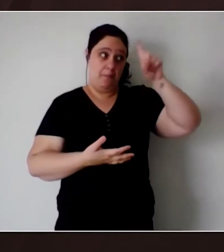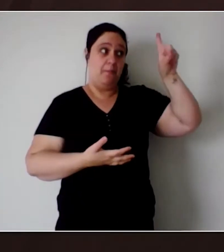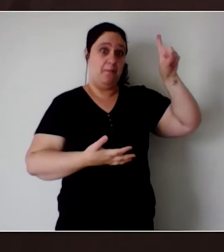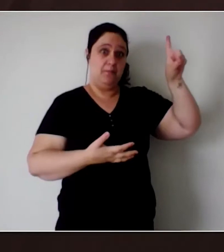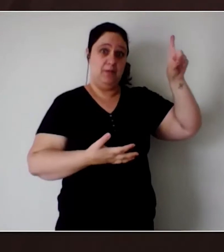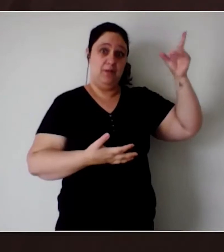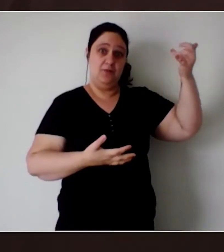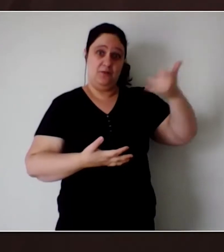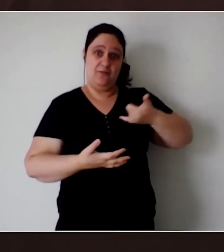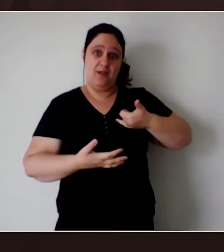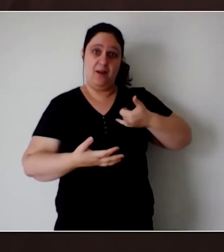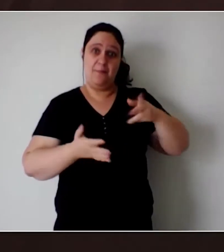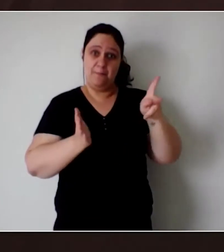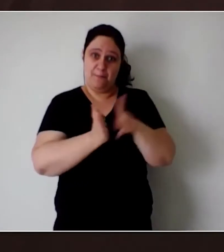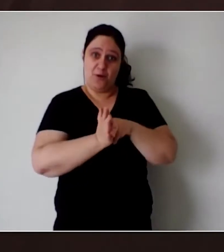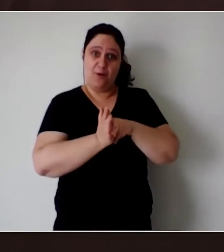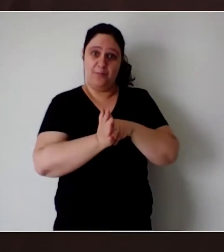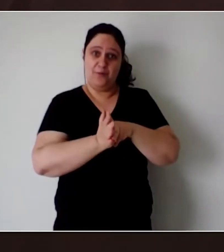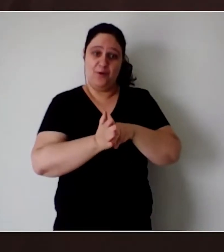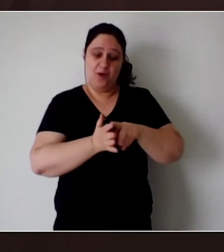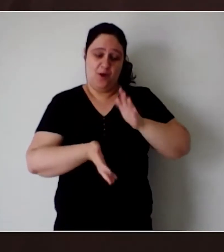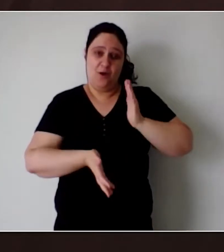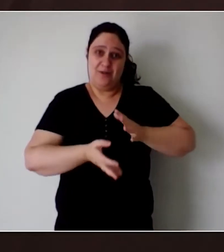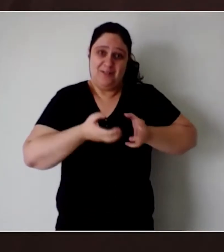Quem está com o coração ardendo?